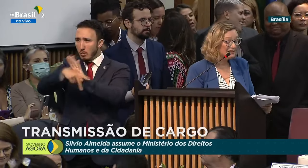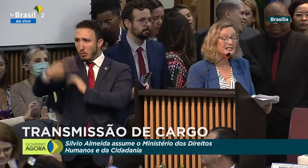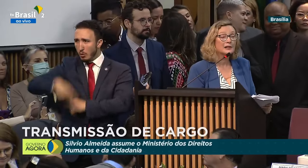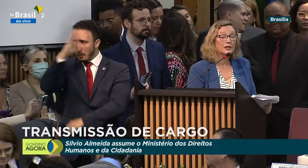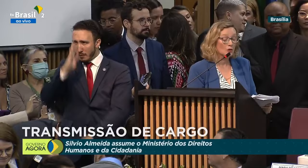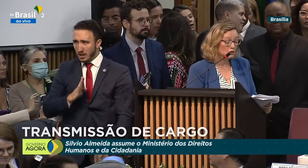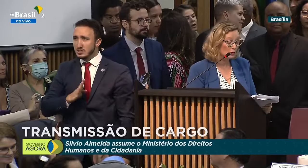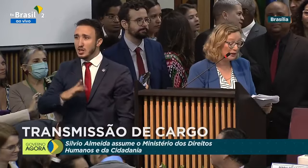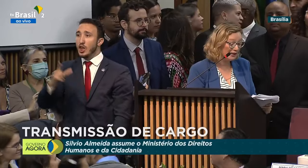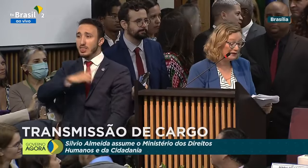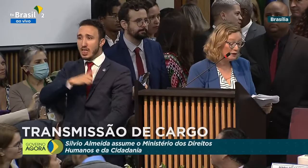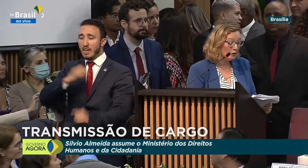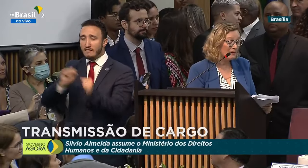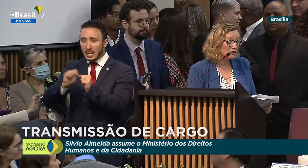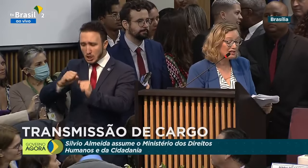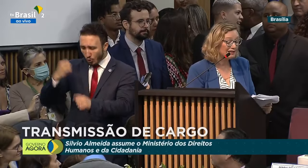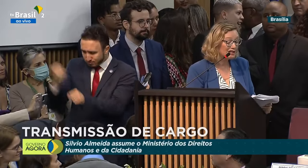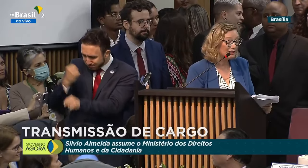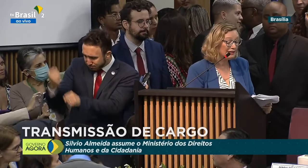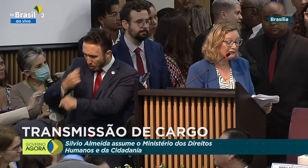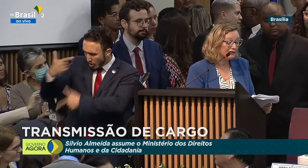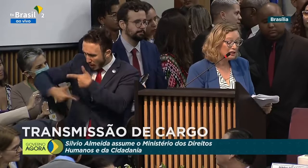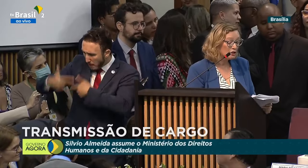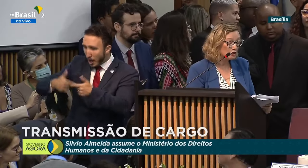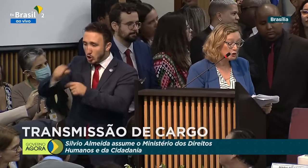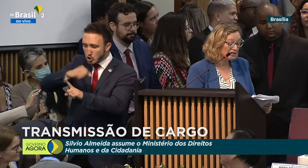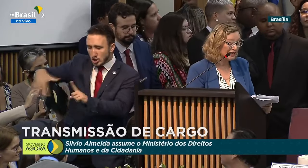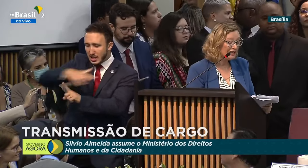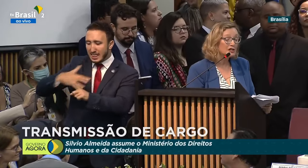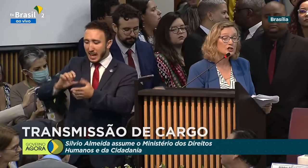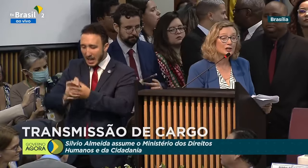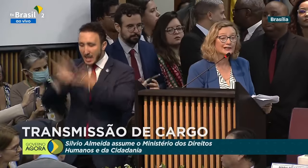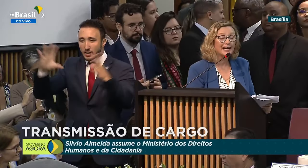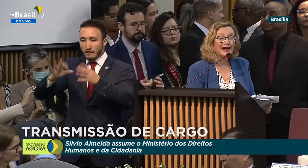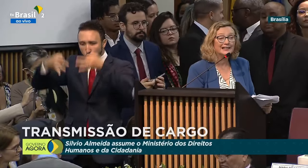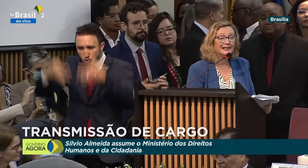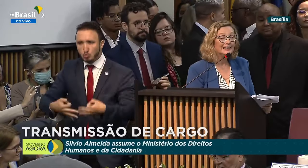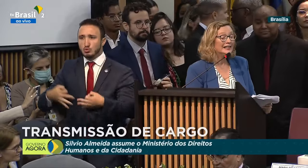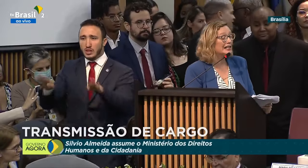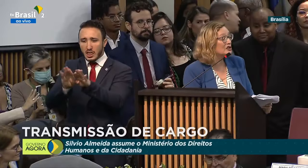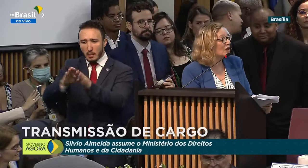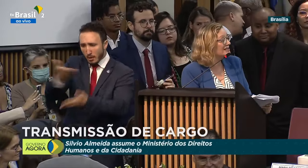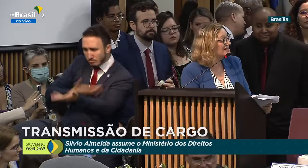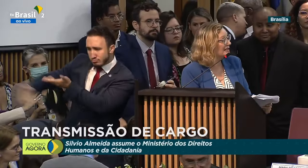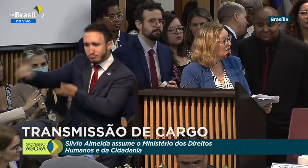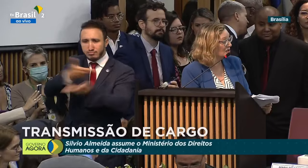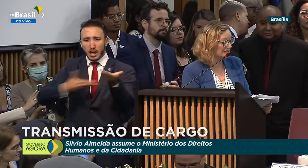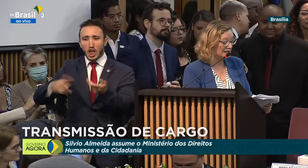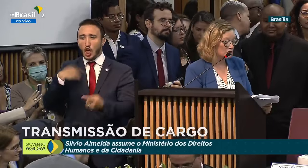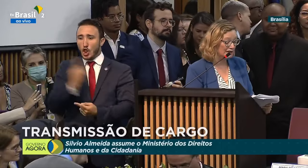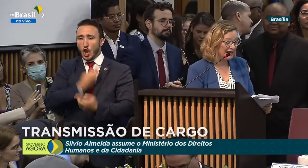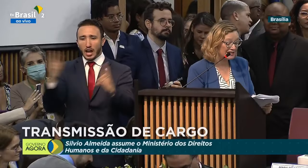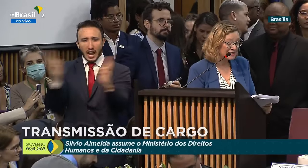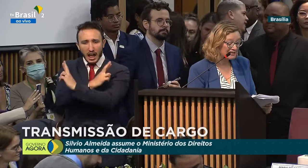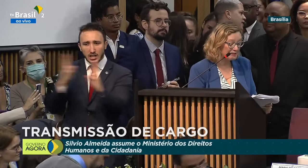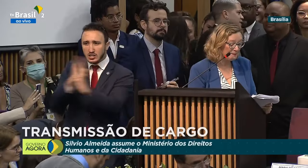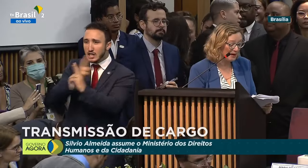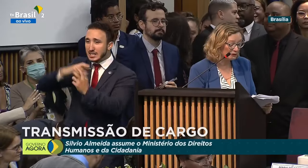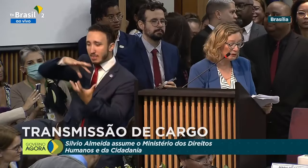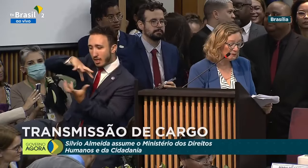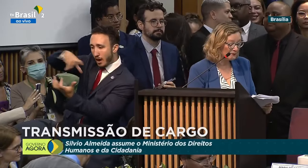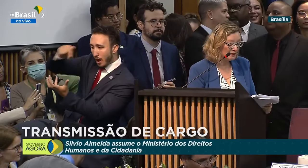estão em construir uma sociedade livre Justa e solidária e que as nossas relações internacionais